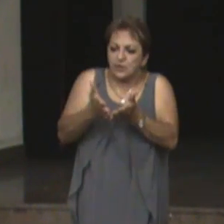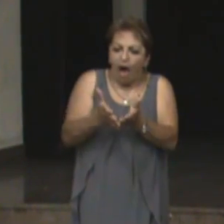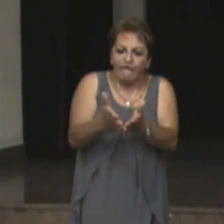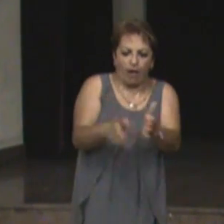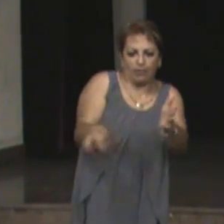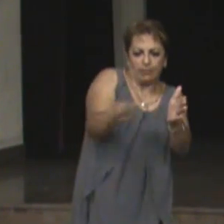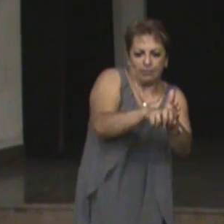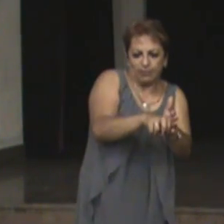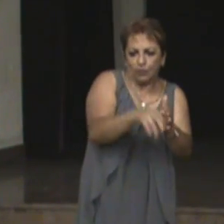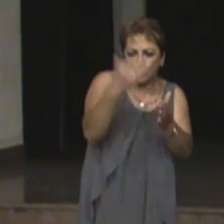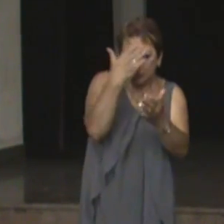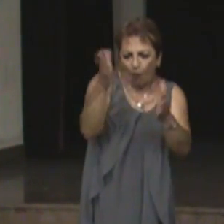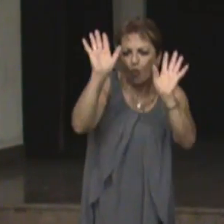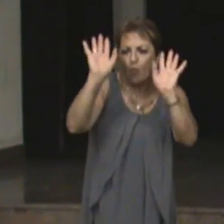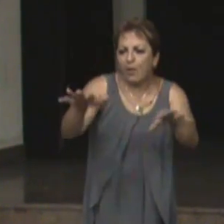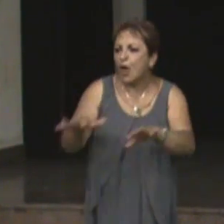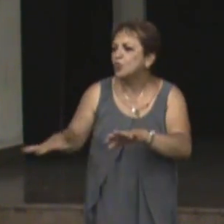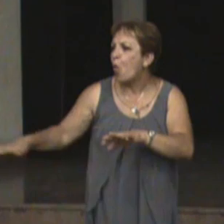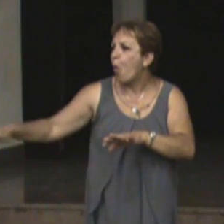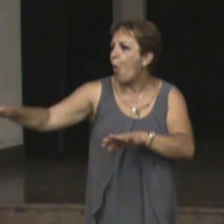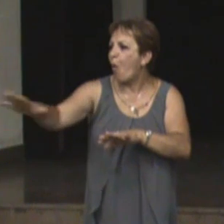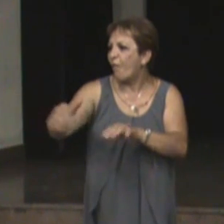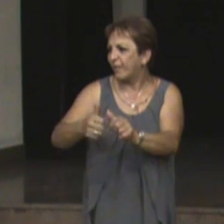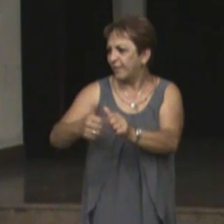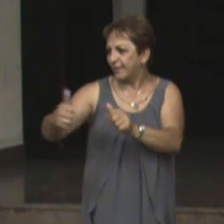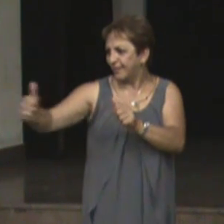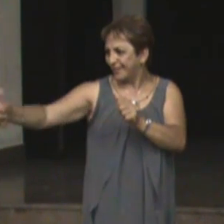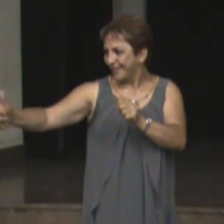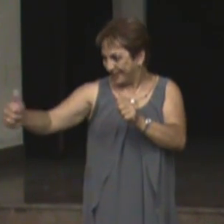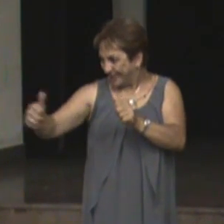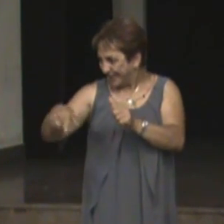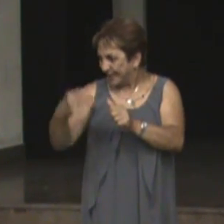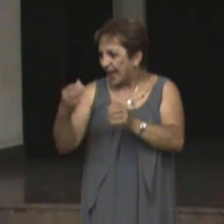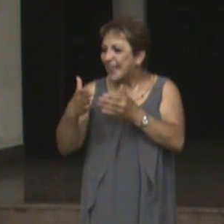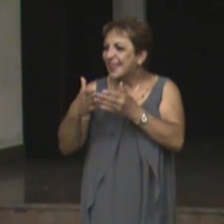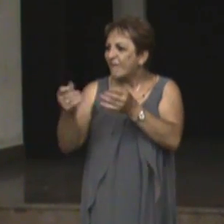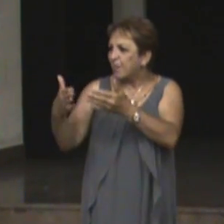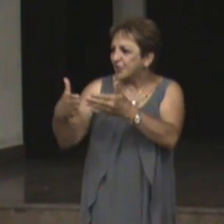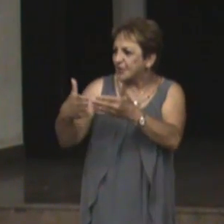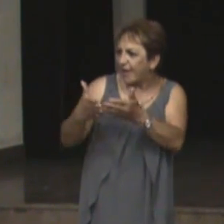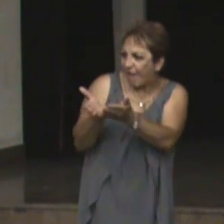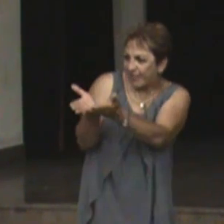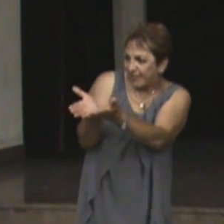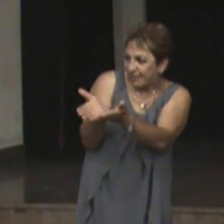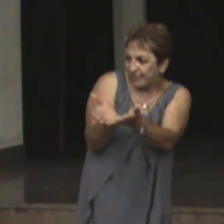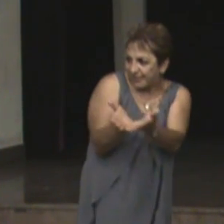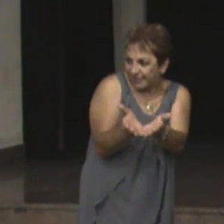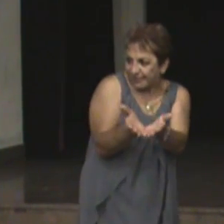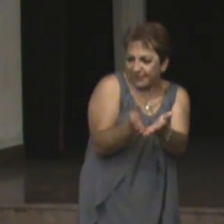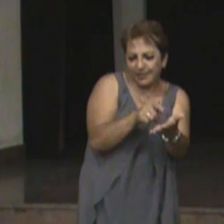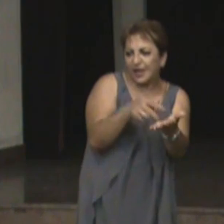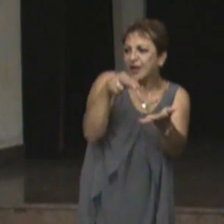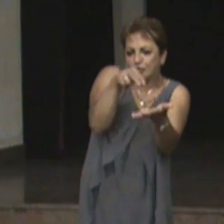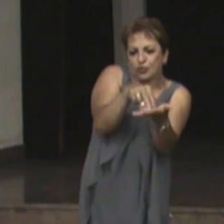սահմանին, ծովի եզերքին, նավակը մի քիչ հետ գնաց և Քրիստոս նավակի վրայից